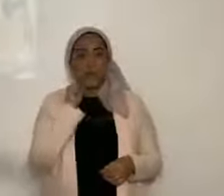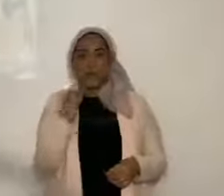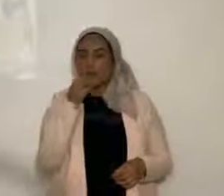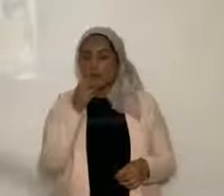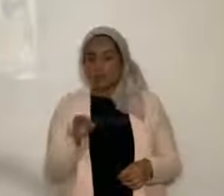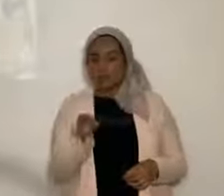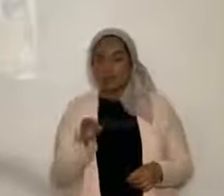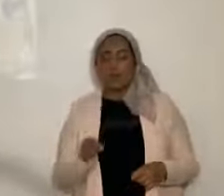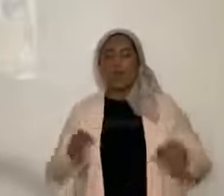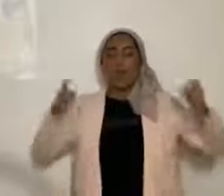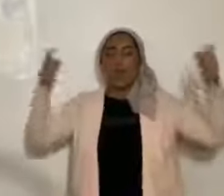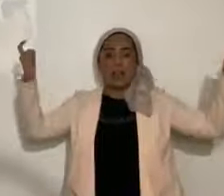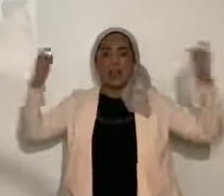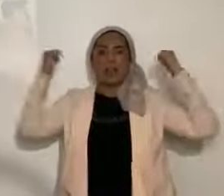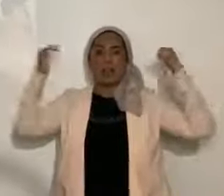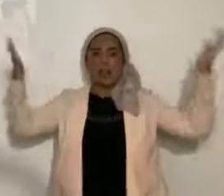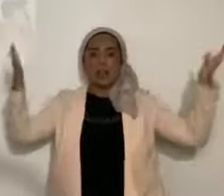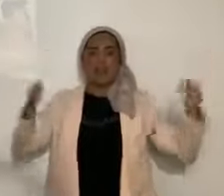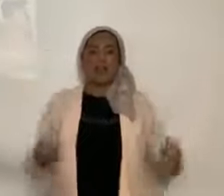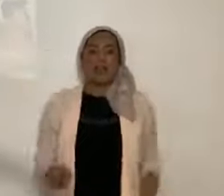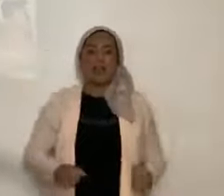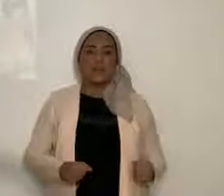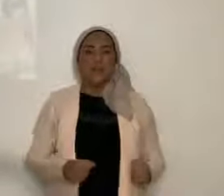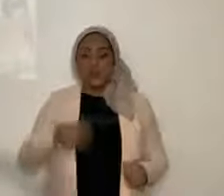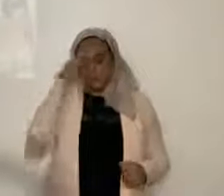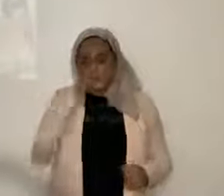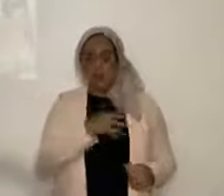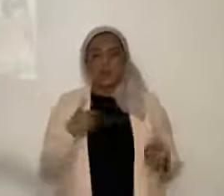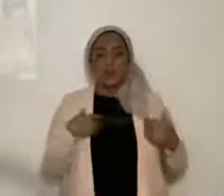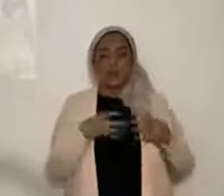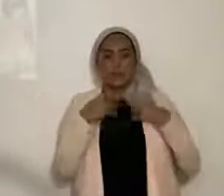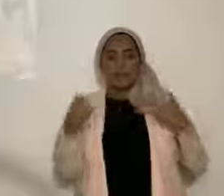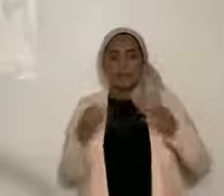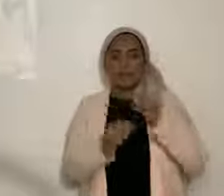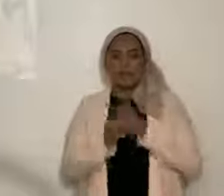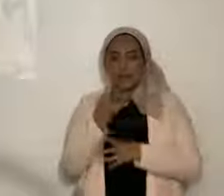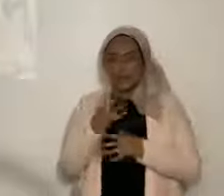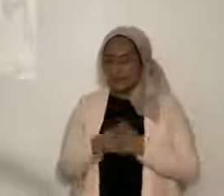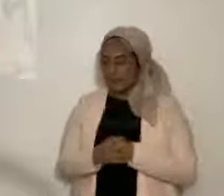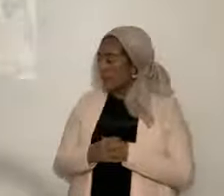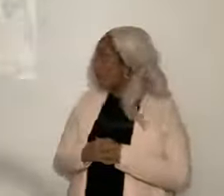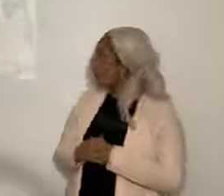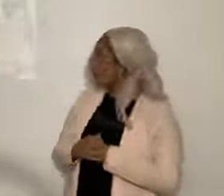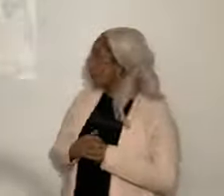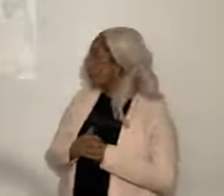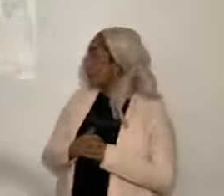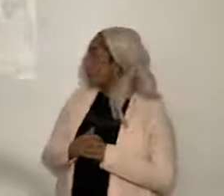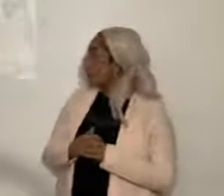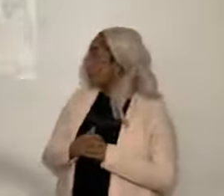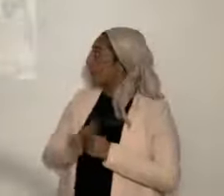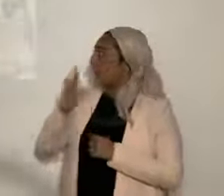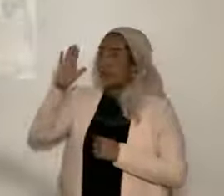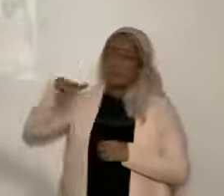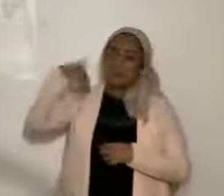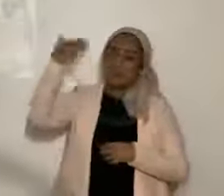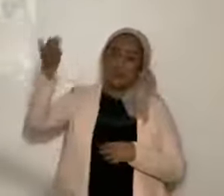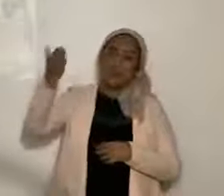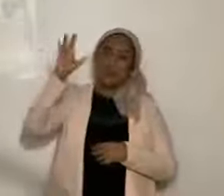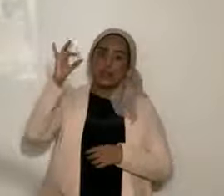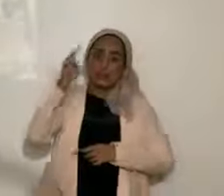pocas. ¡Aleluya! Fue un varón que tuvo mucho fruto. Ahora, en 8